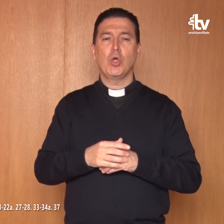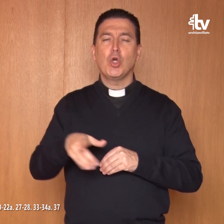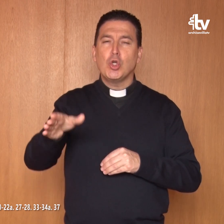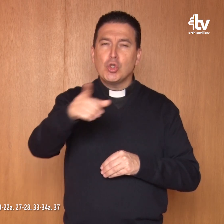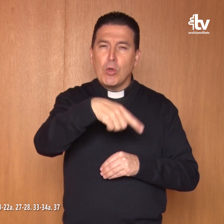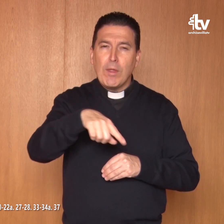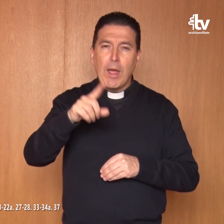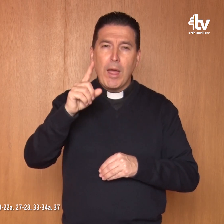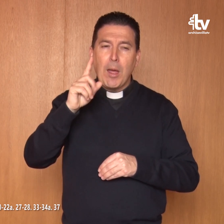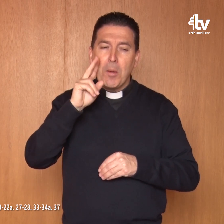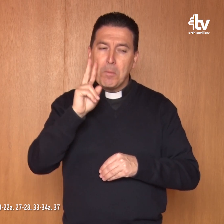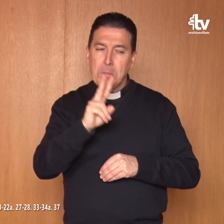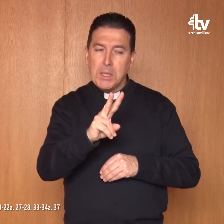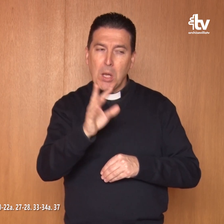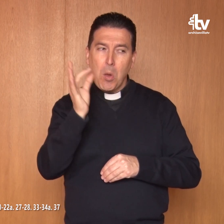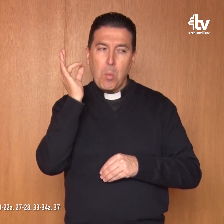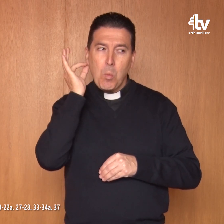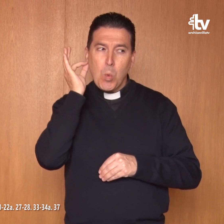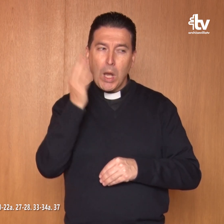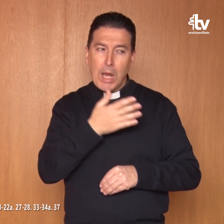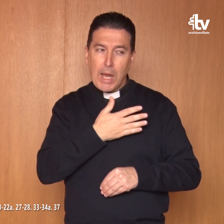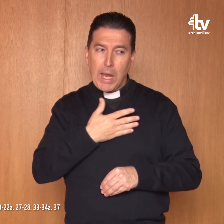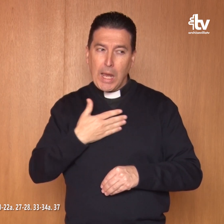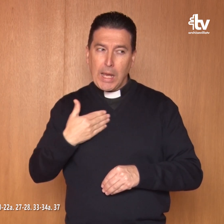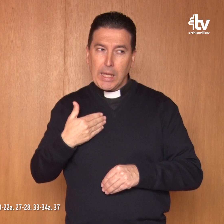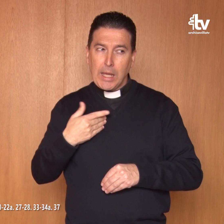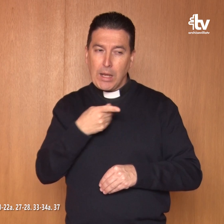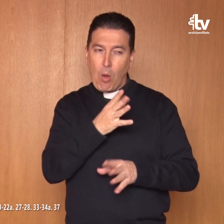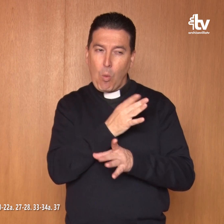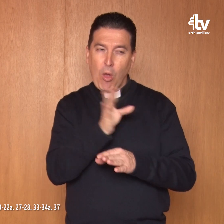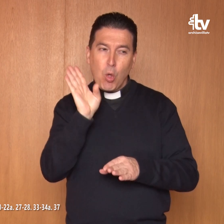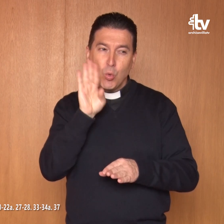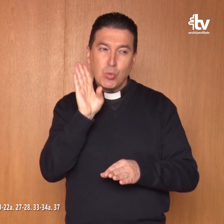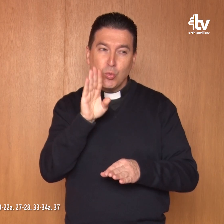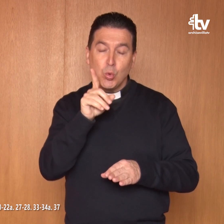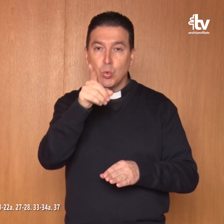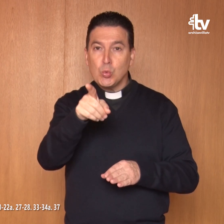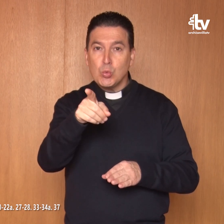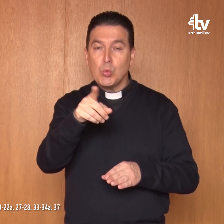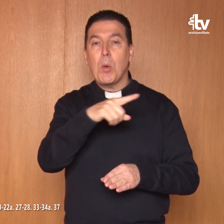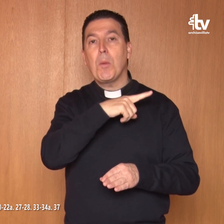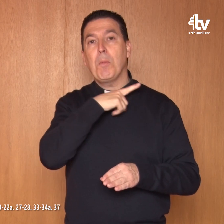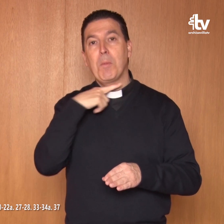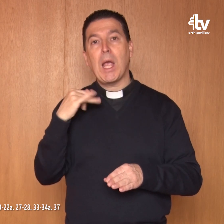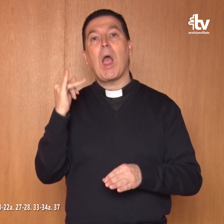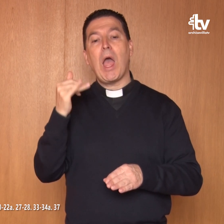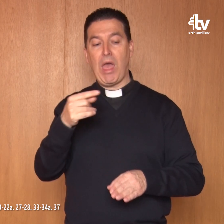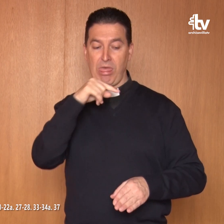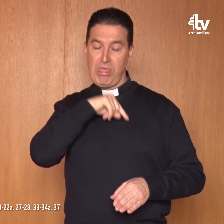Todo el que mira a una mujer deseándola Ya ha cometido adulterio con ella en su